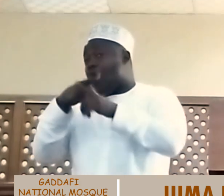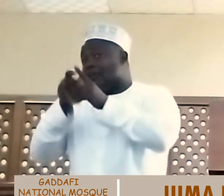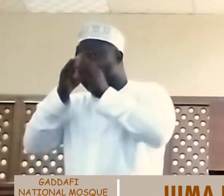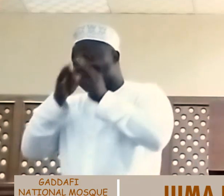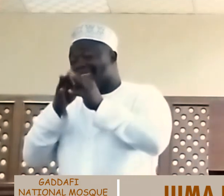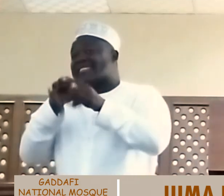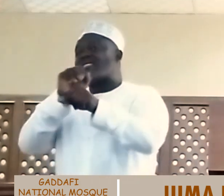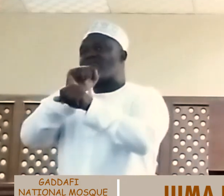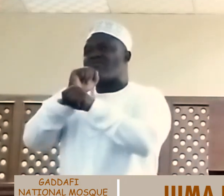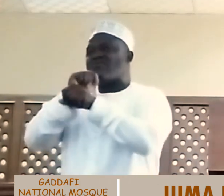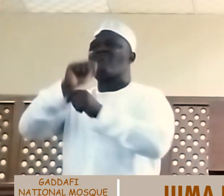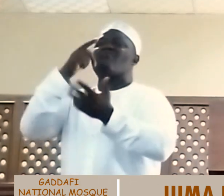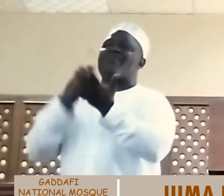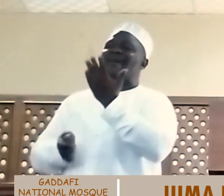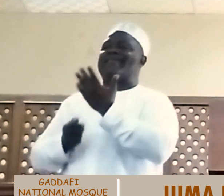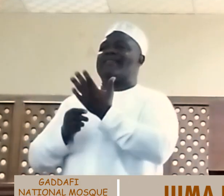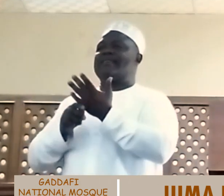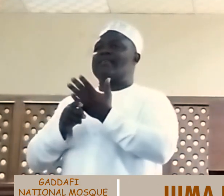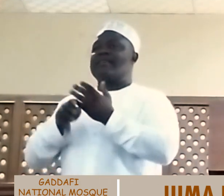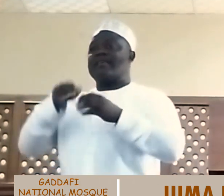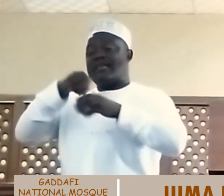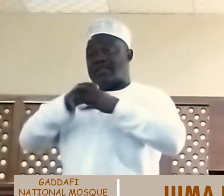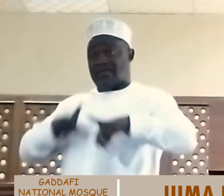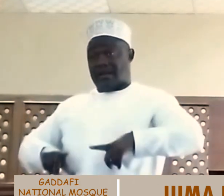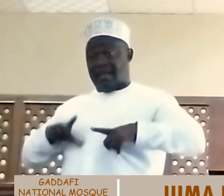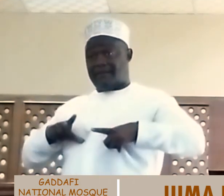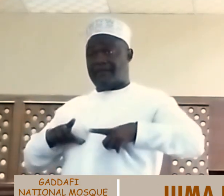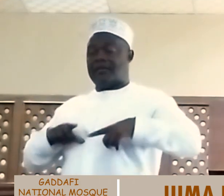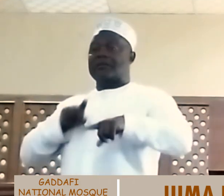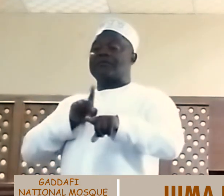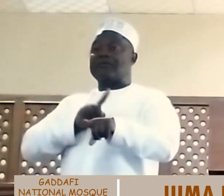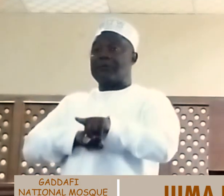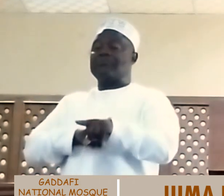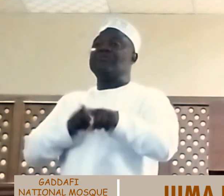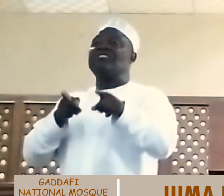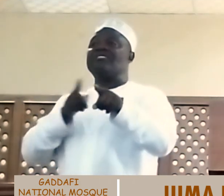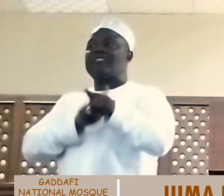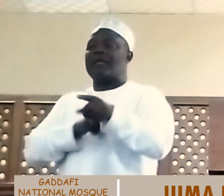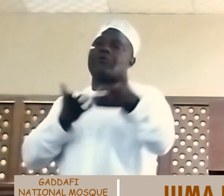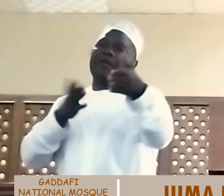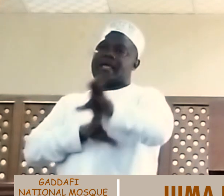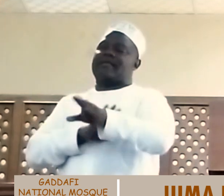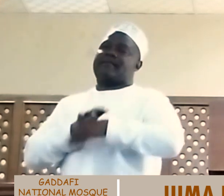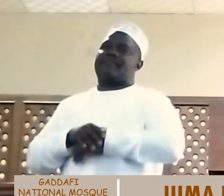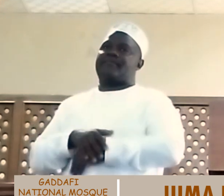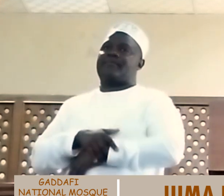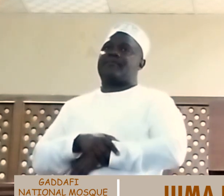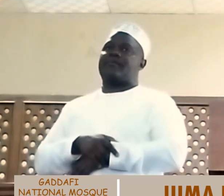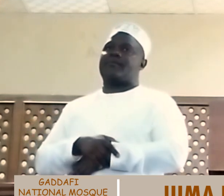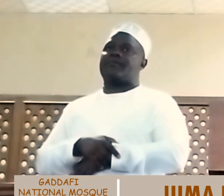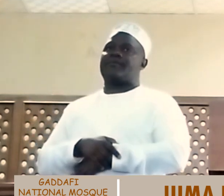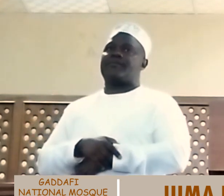bikola mukululo ki mu bulamu bwo buno n'obwoluvannyuma